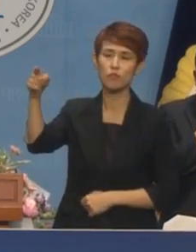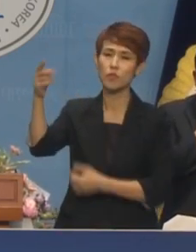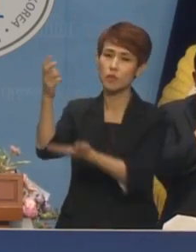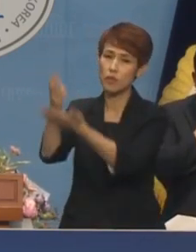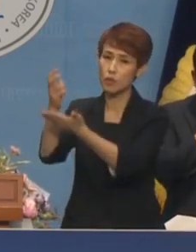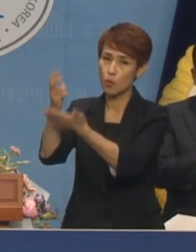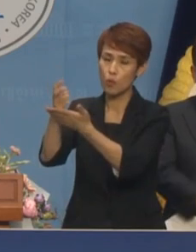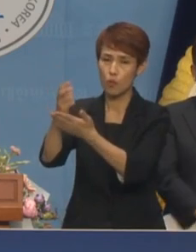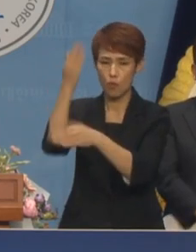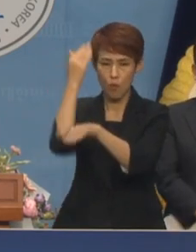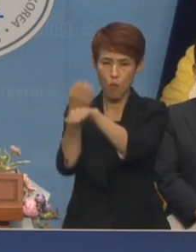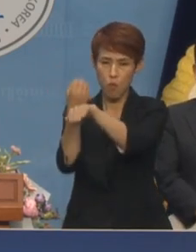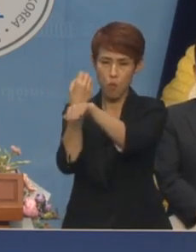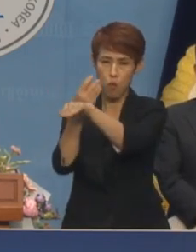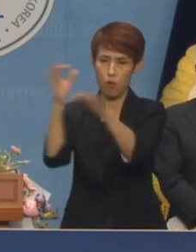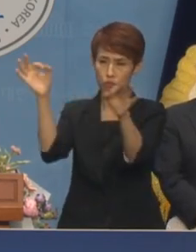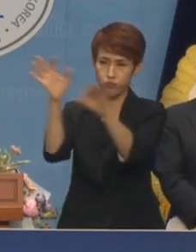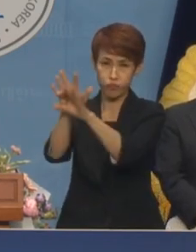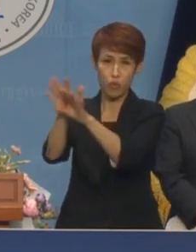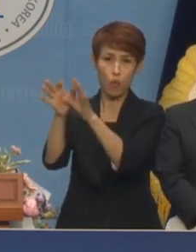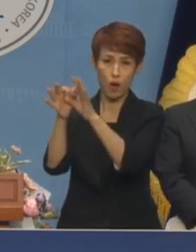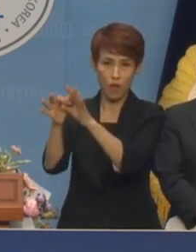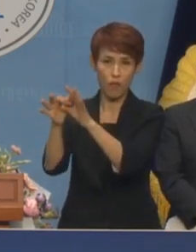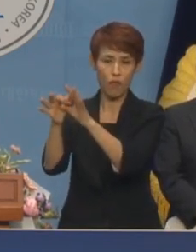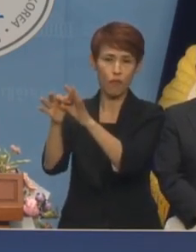중립에 관련한 무역